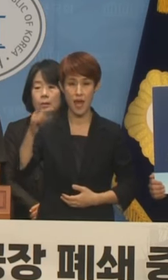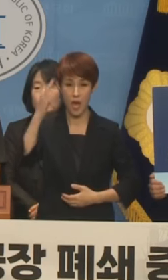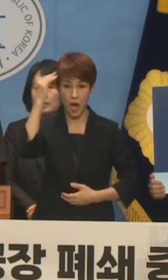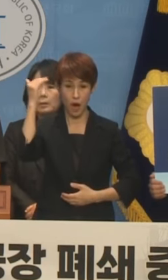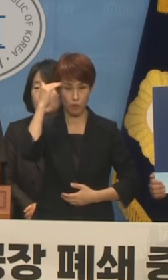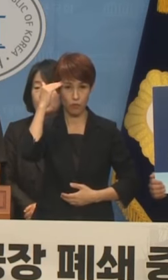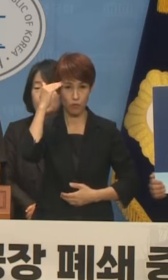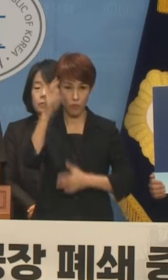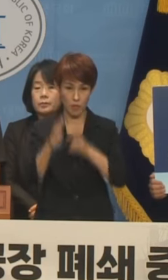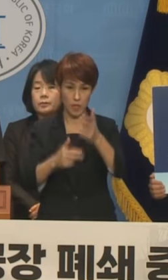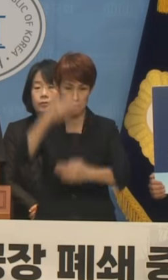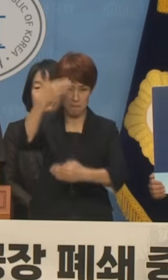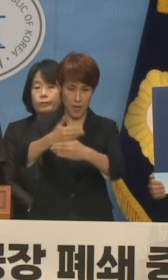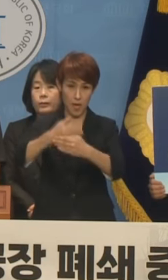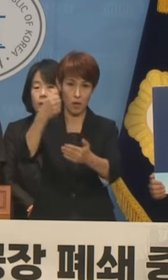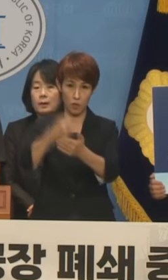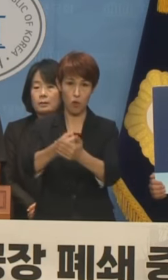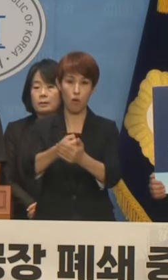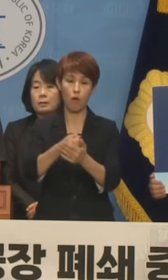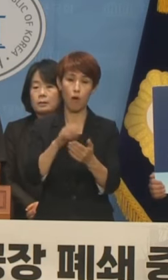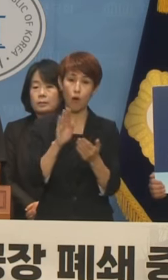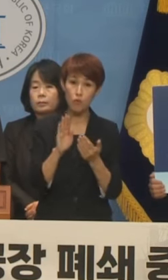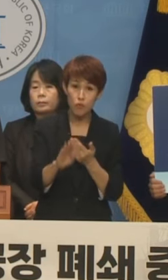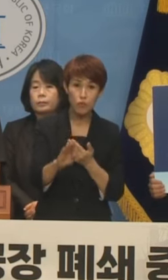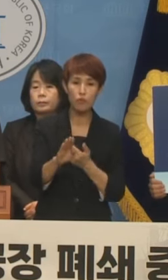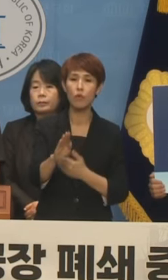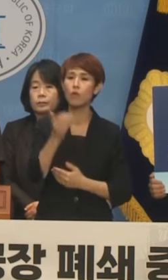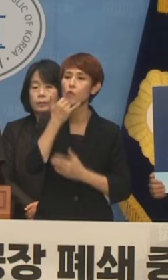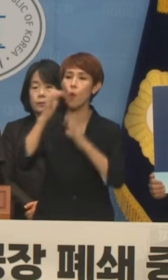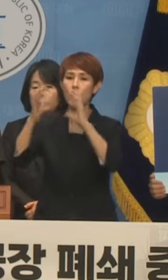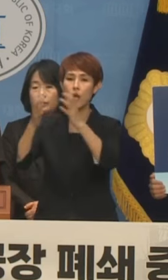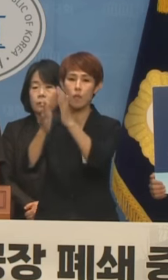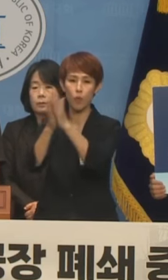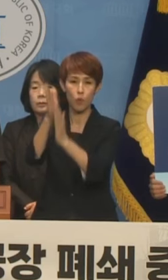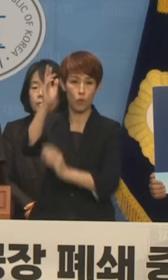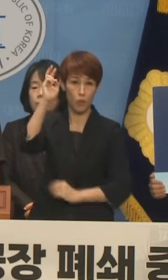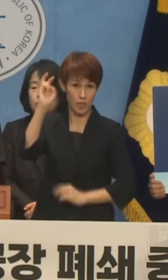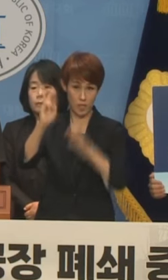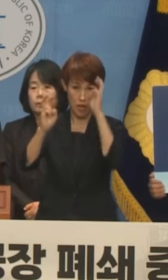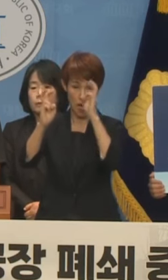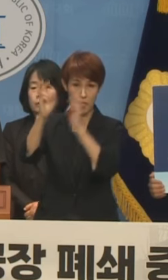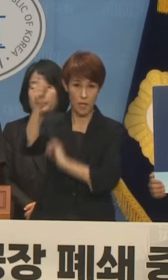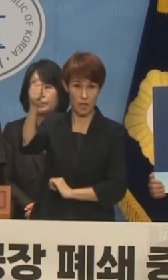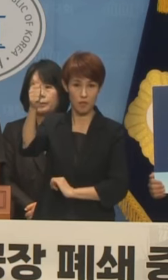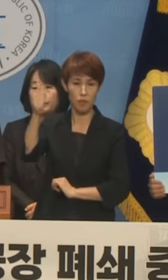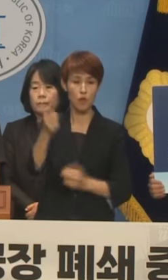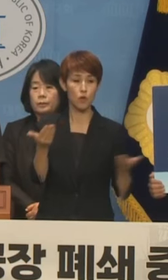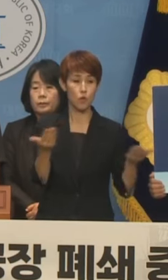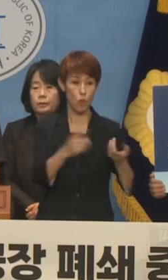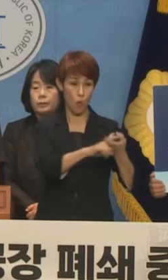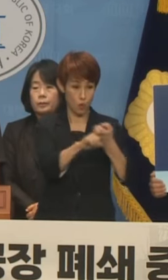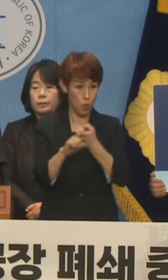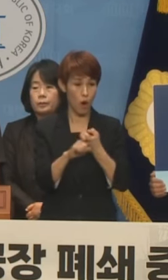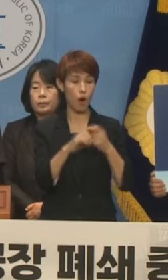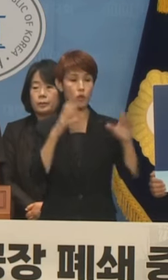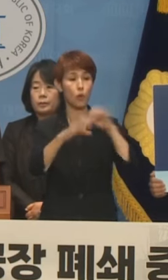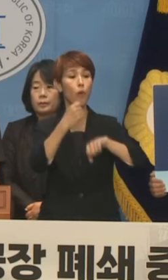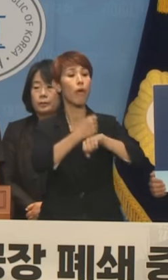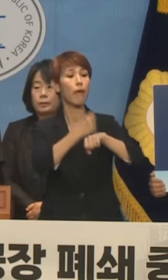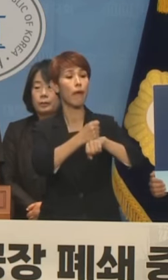결정 이후 말레그룹 독일 본사 주마나 사장은 노조와 소통하겠다는